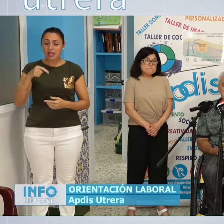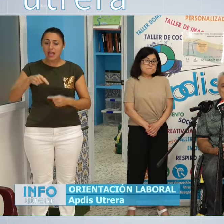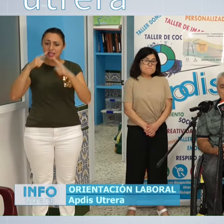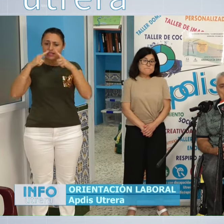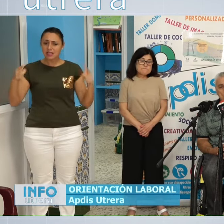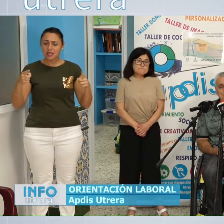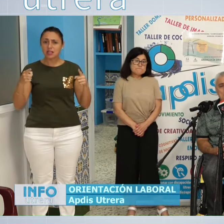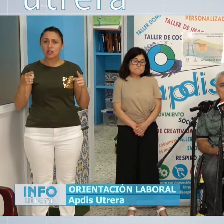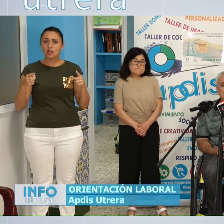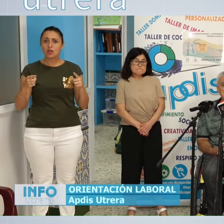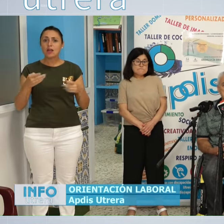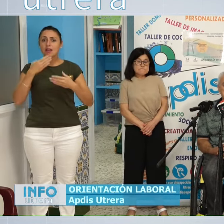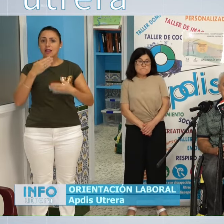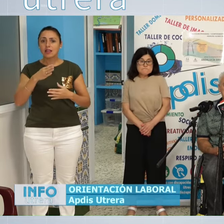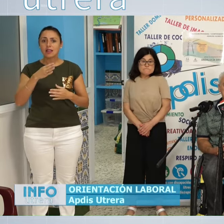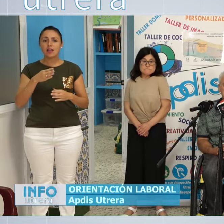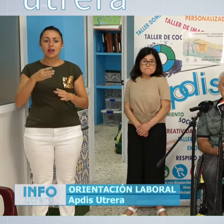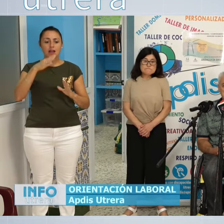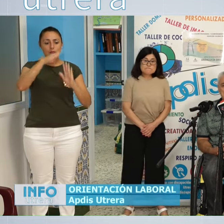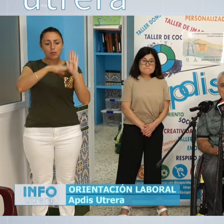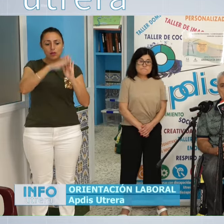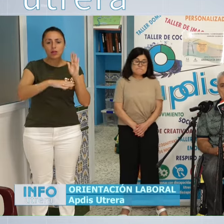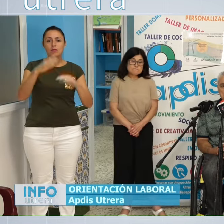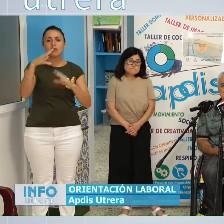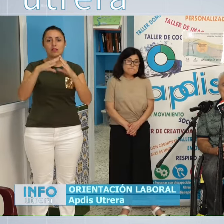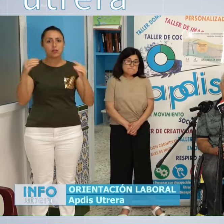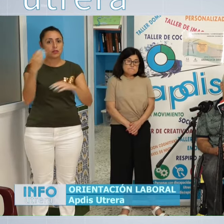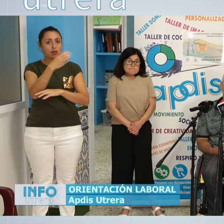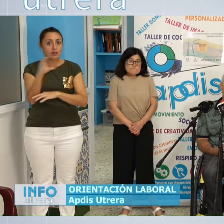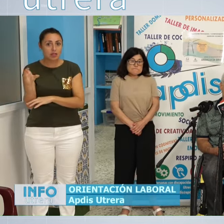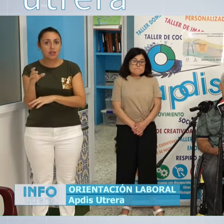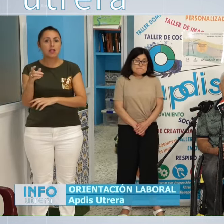a través del programa de Andalucía Orienta, nos han concedido las tres unidades.